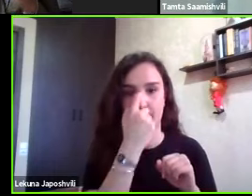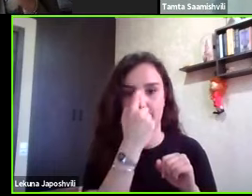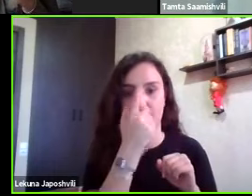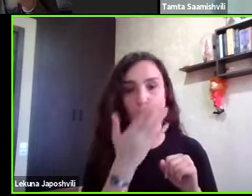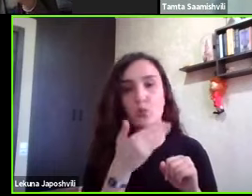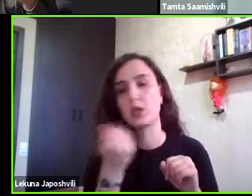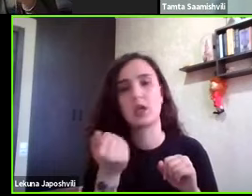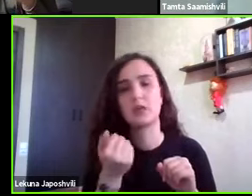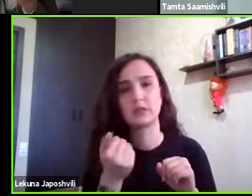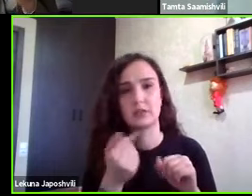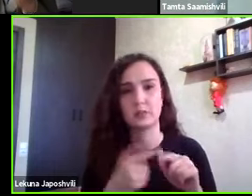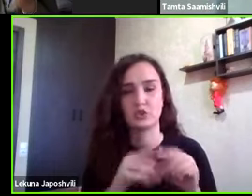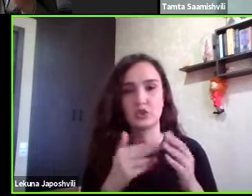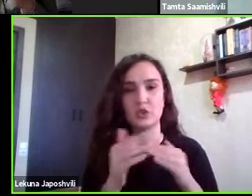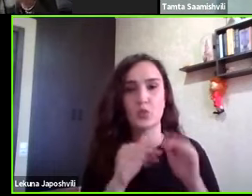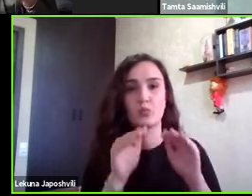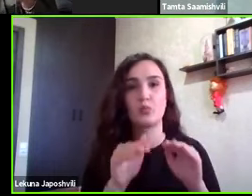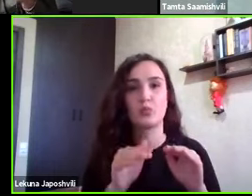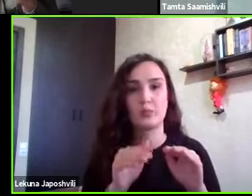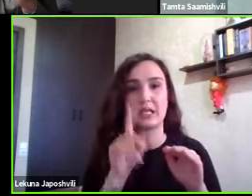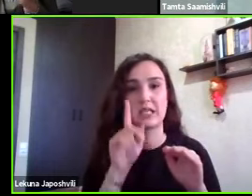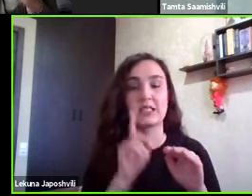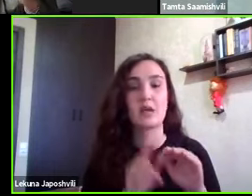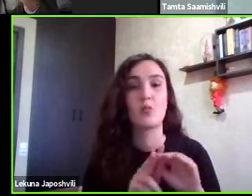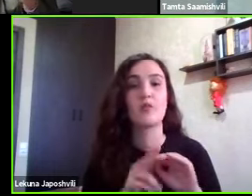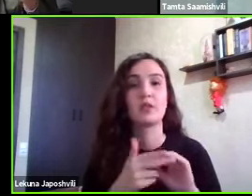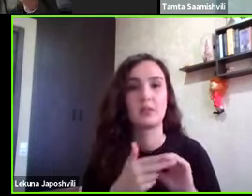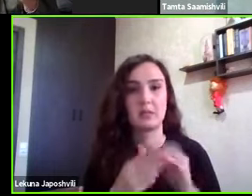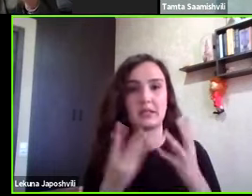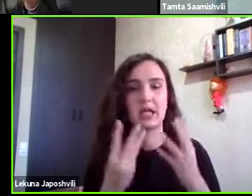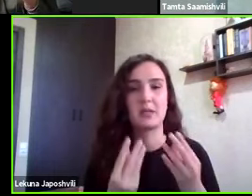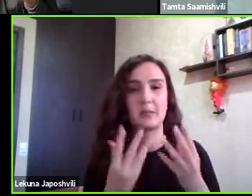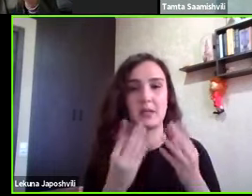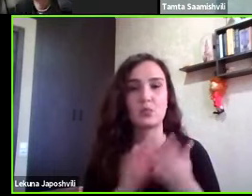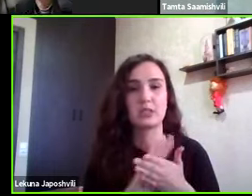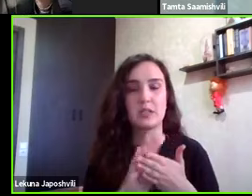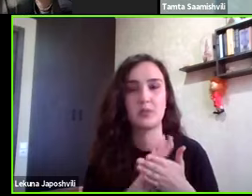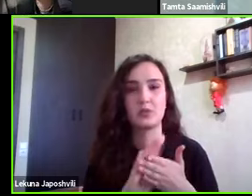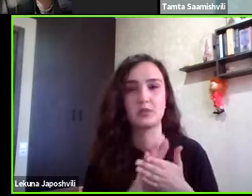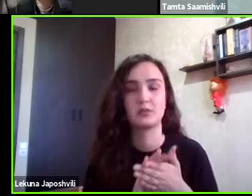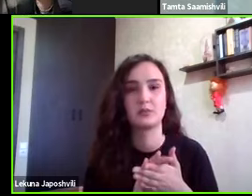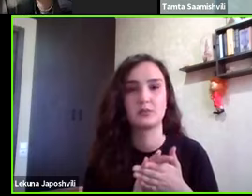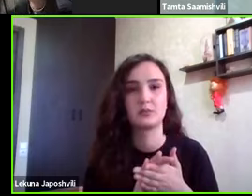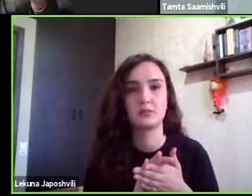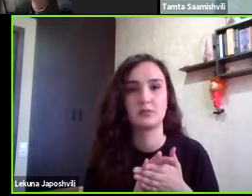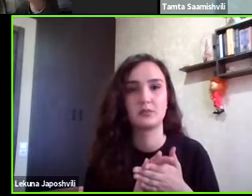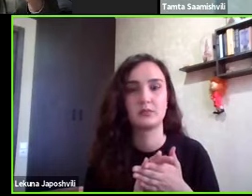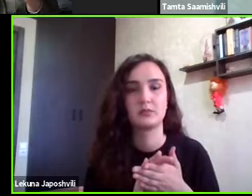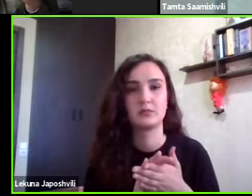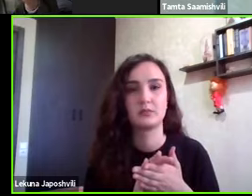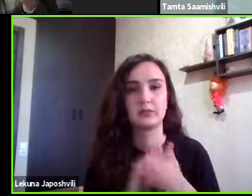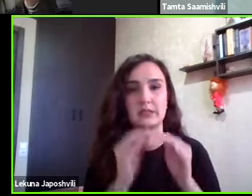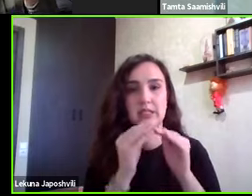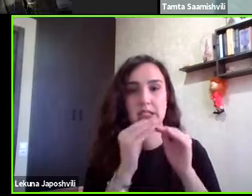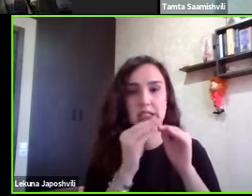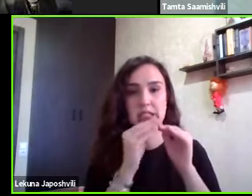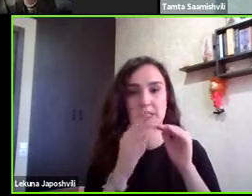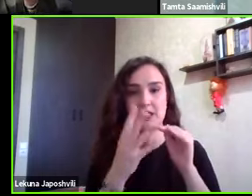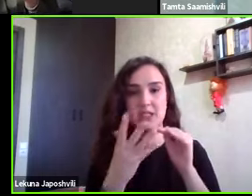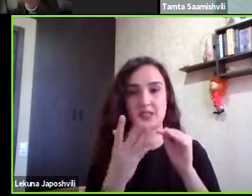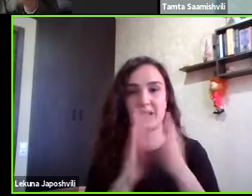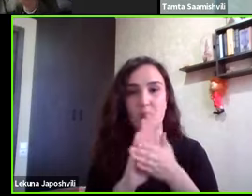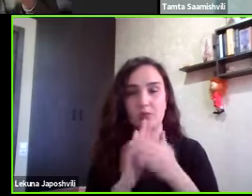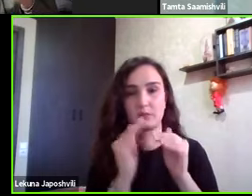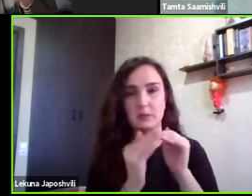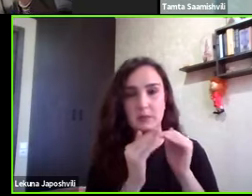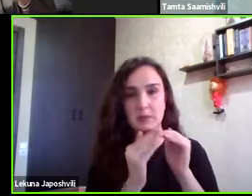სენსორული პრობლემები და ეს ამოვნება, დარბილებული საპონი ტიპის თითების ზედაპირზე წავუსვათ და